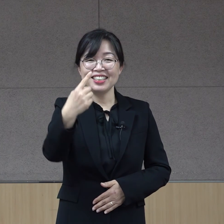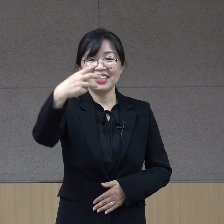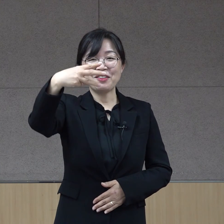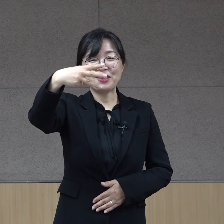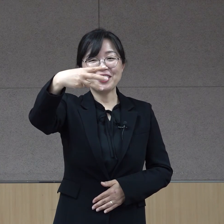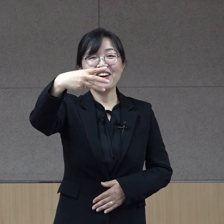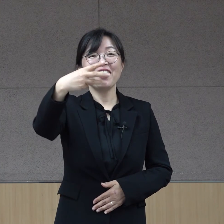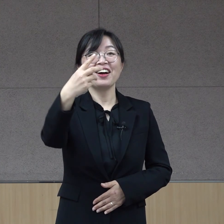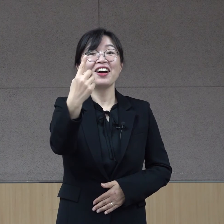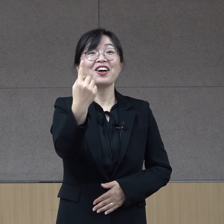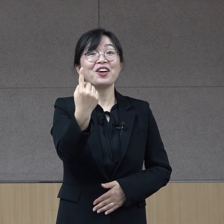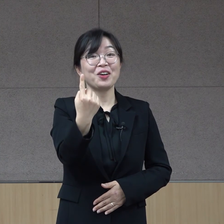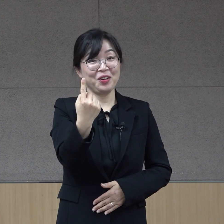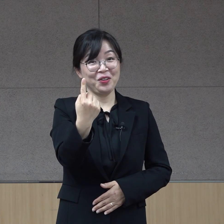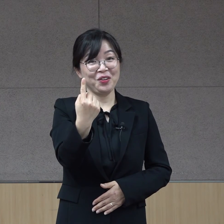이게 뭐죠?